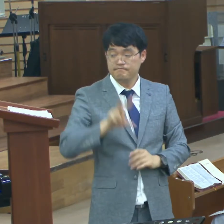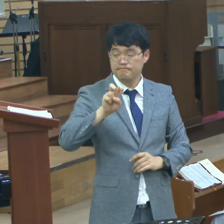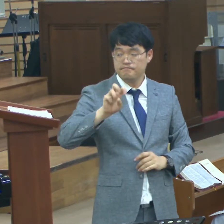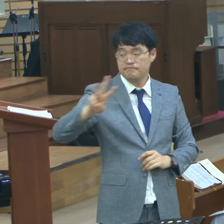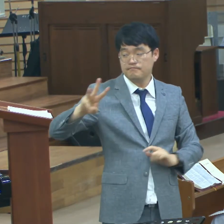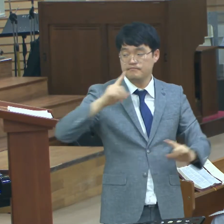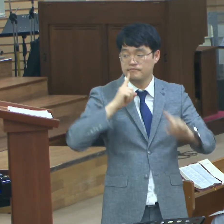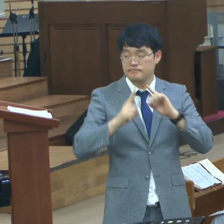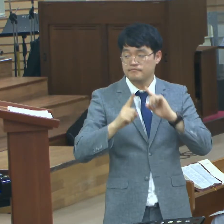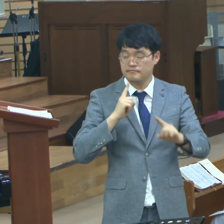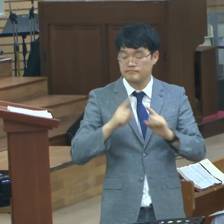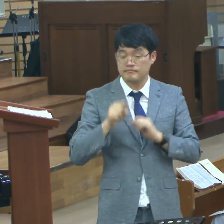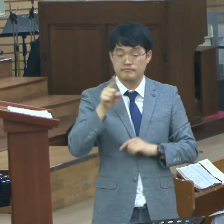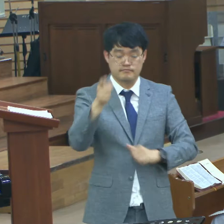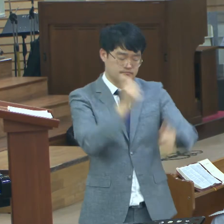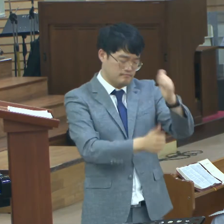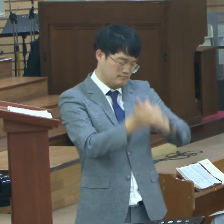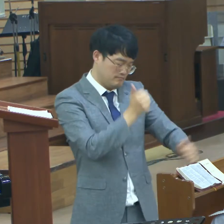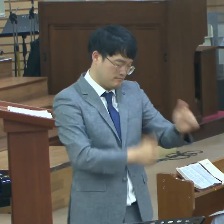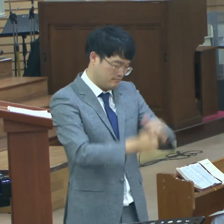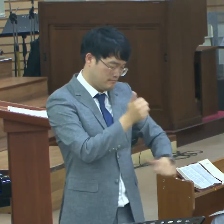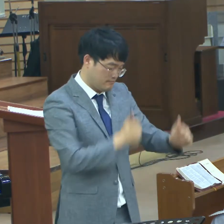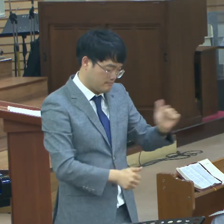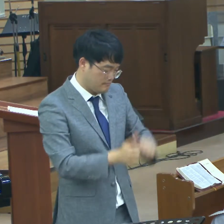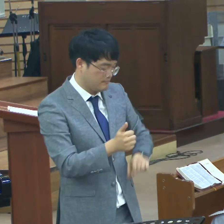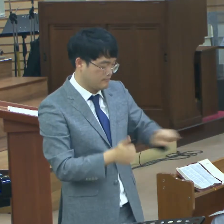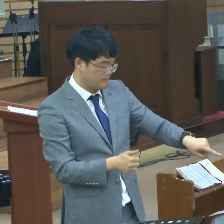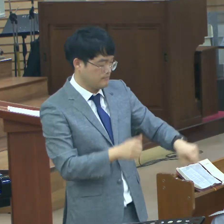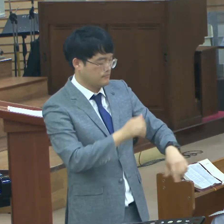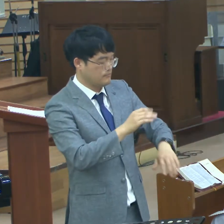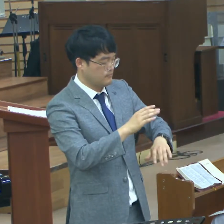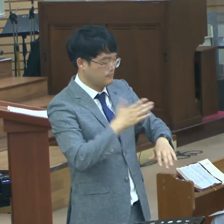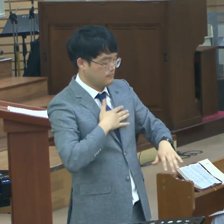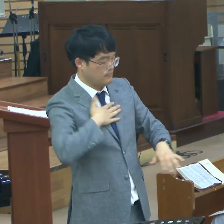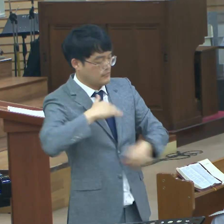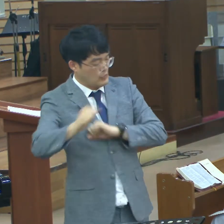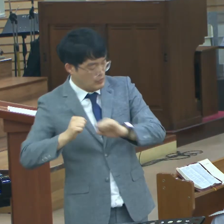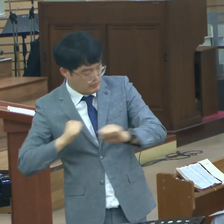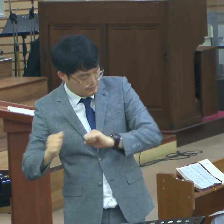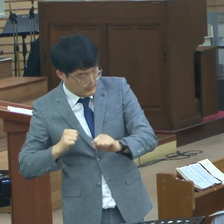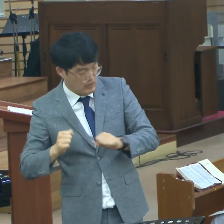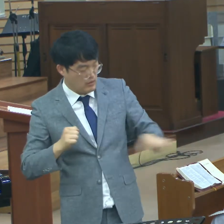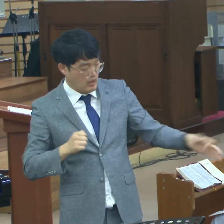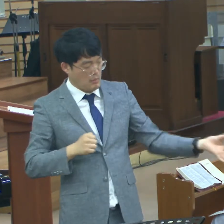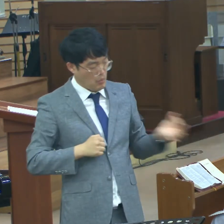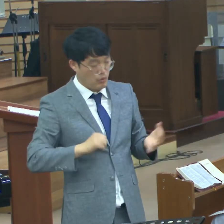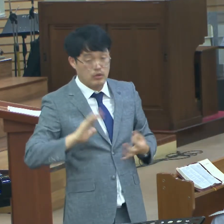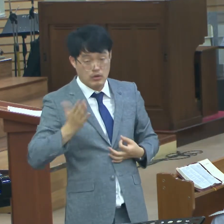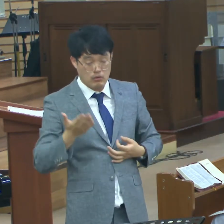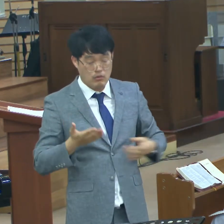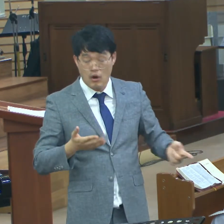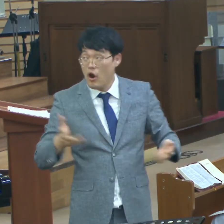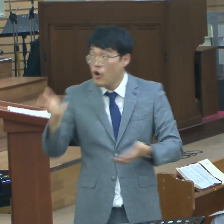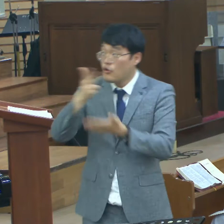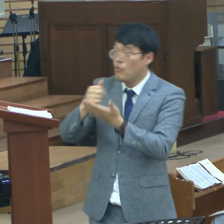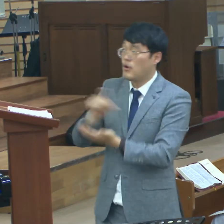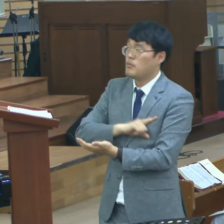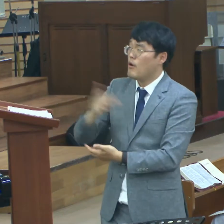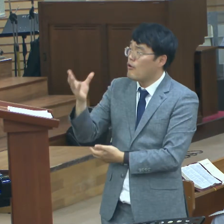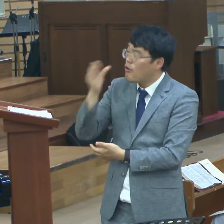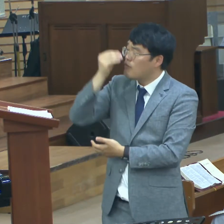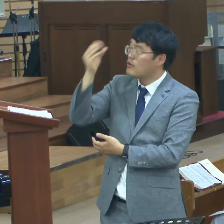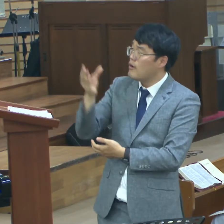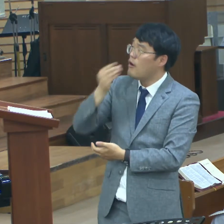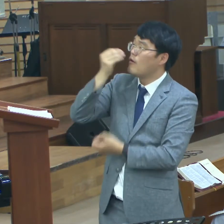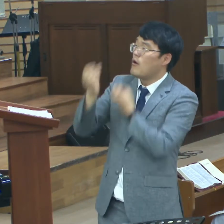23절에 보면 그 자손이 내 손이 행한 것을 보게 될 것이며 여호와의 이름이 거룩하다, 여호와께서